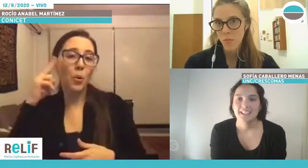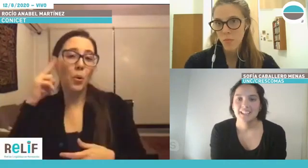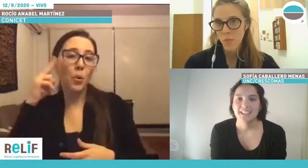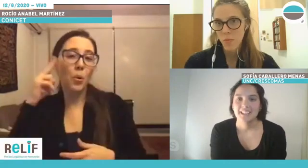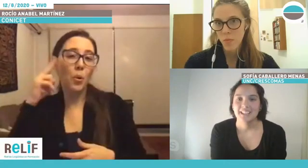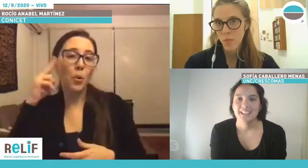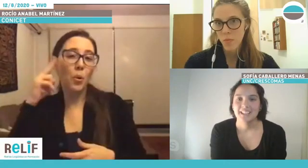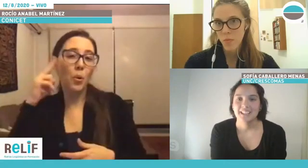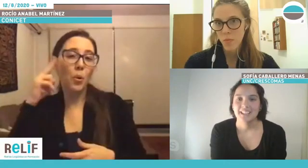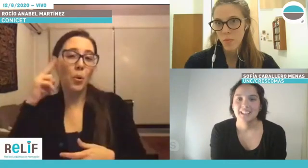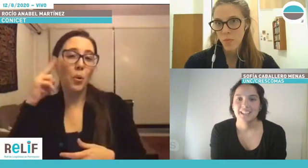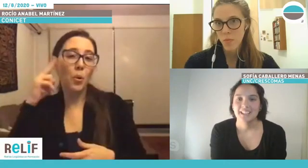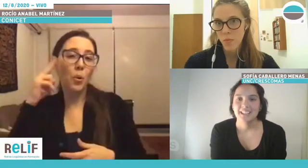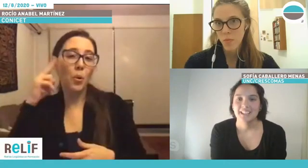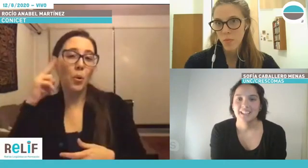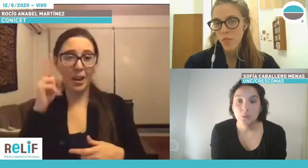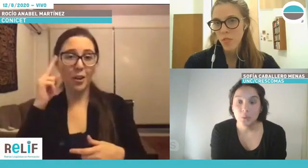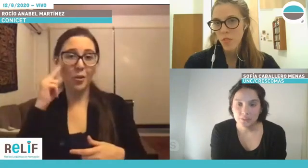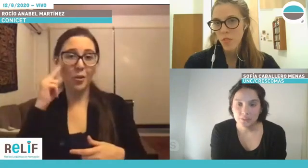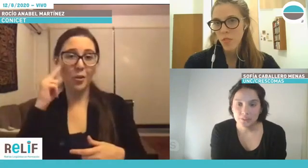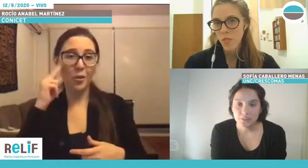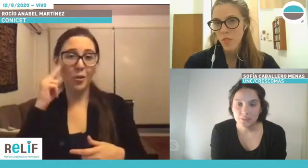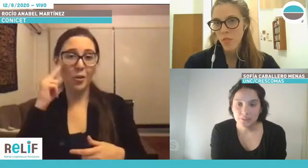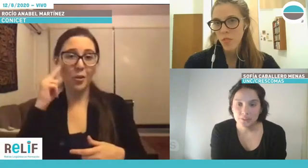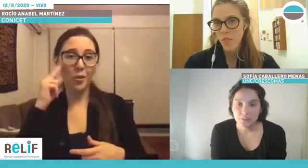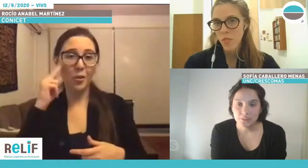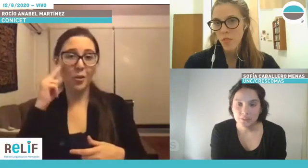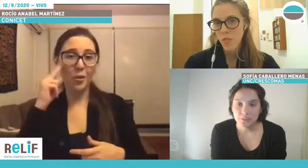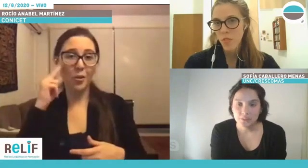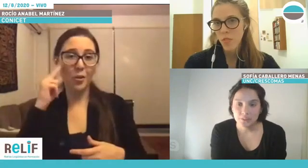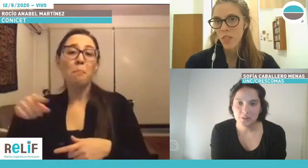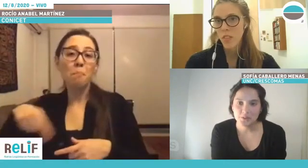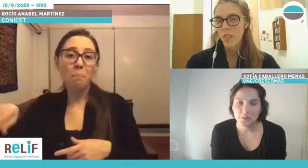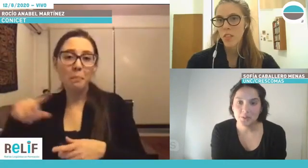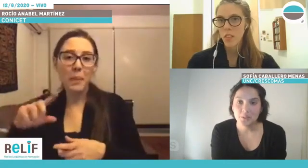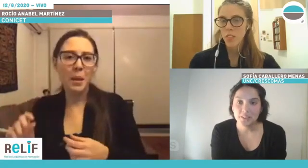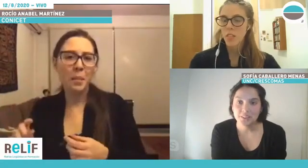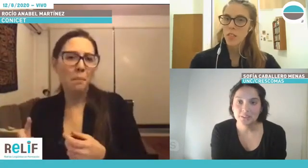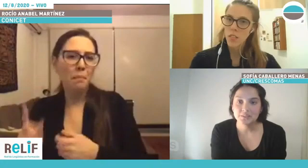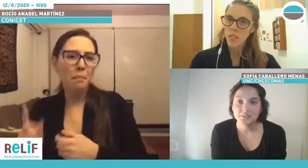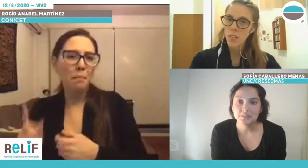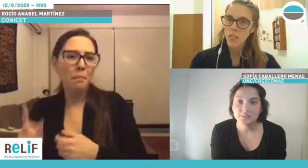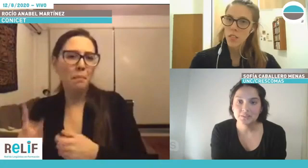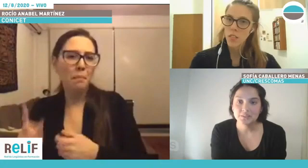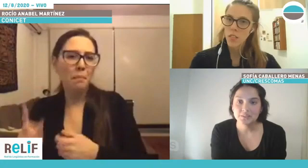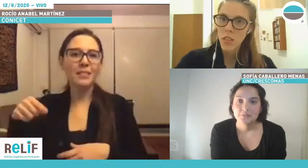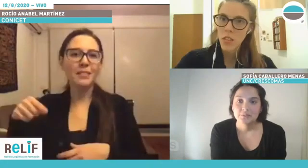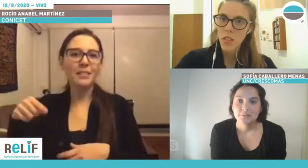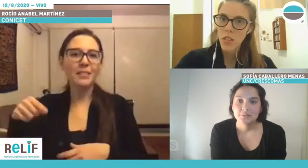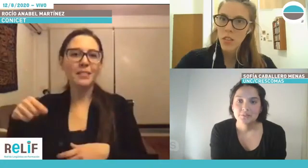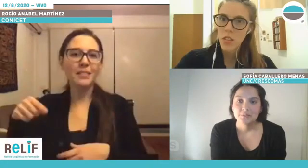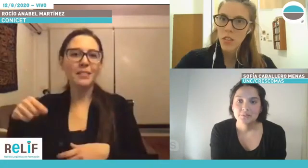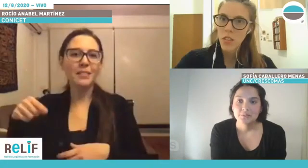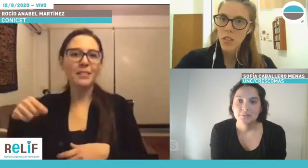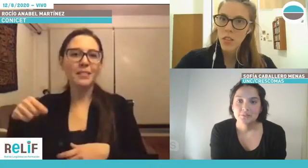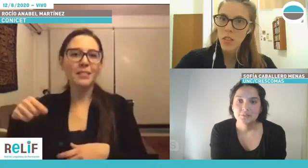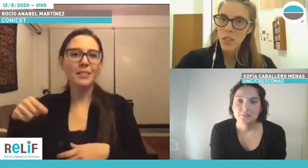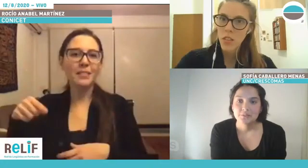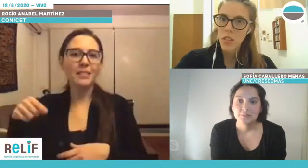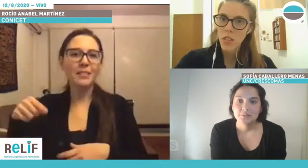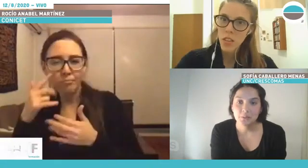Bueno, en 1994, en el año 1994, fue la primera